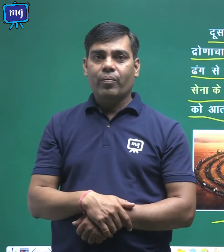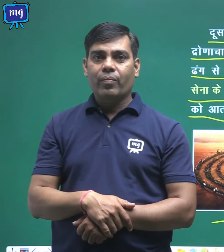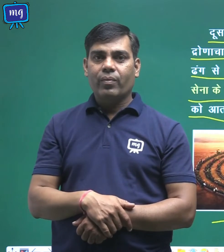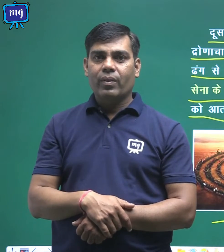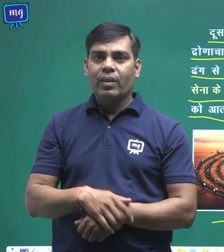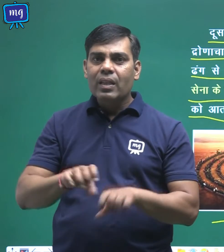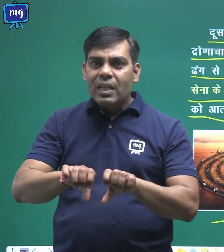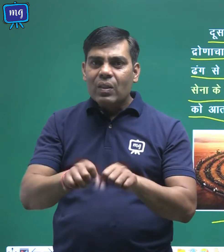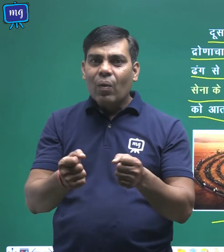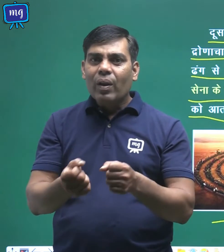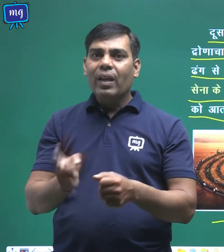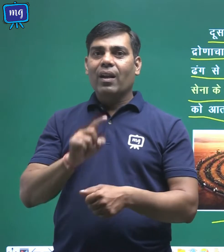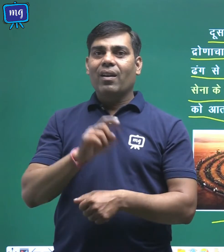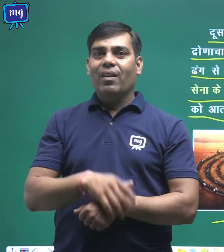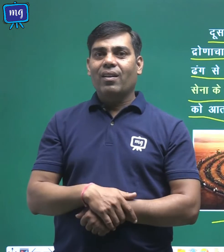तोड़ने का